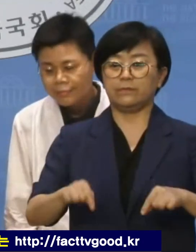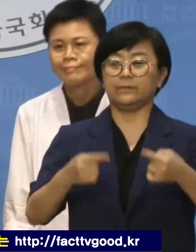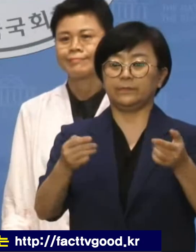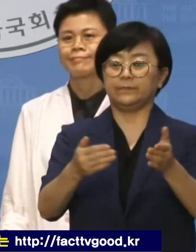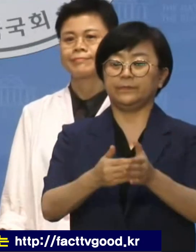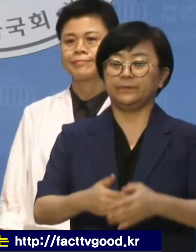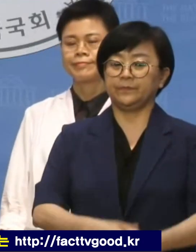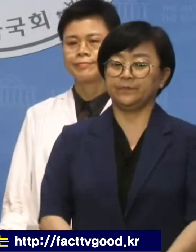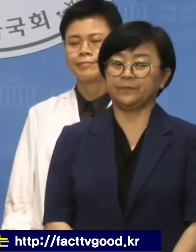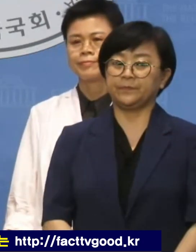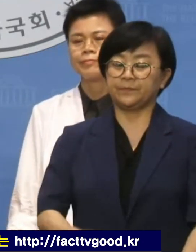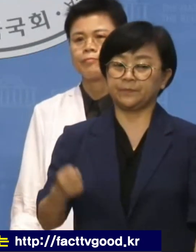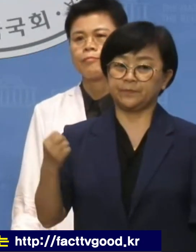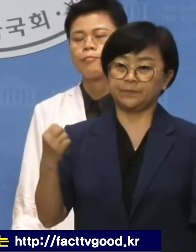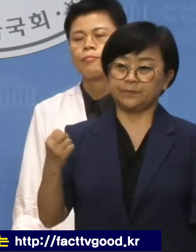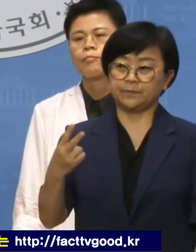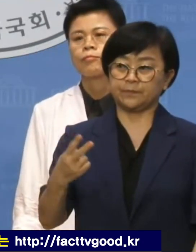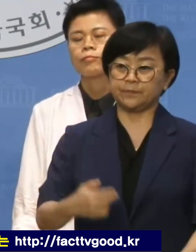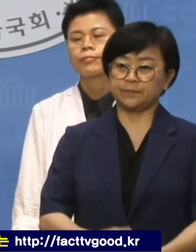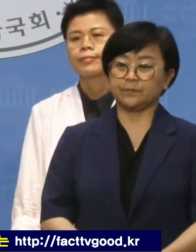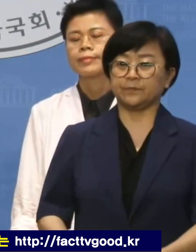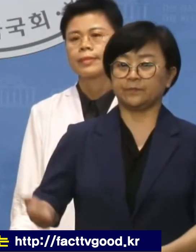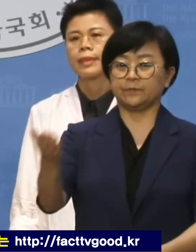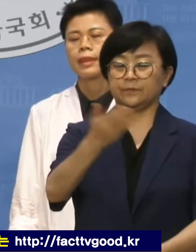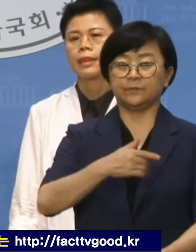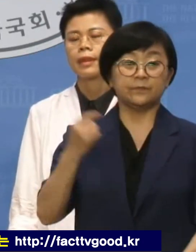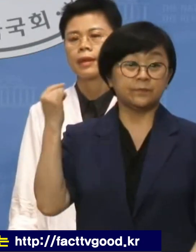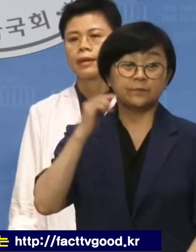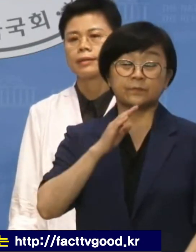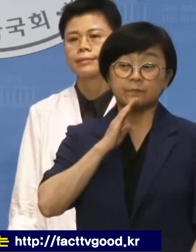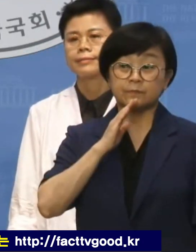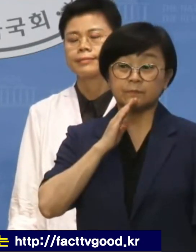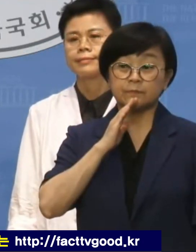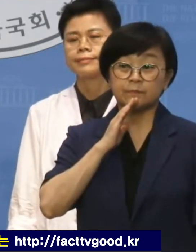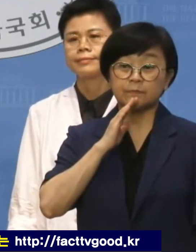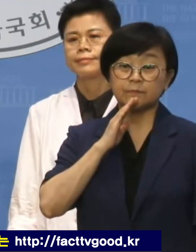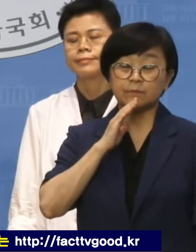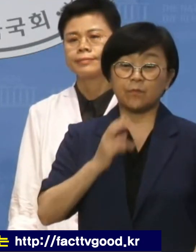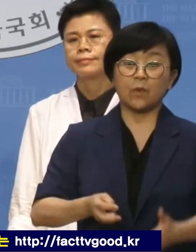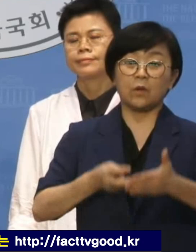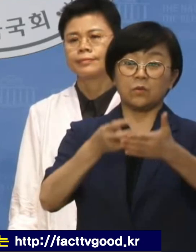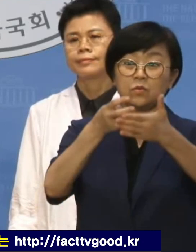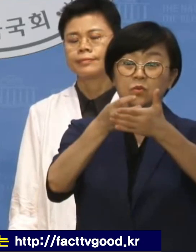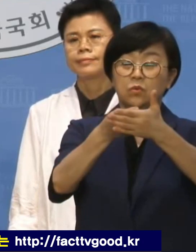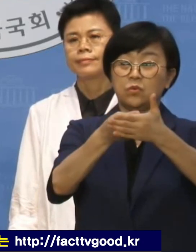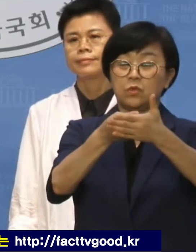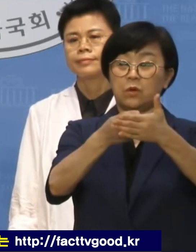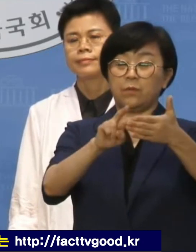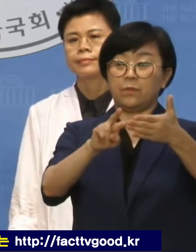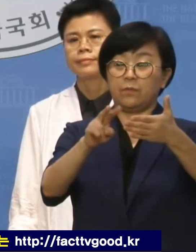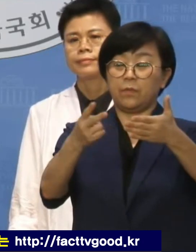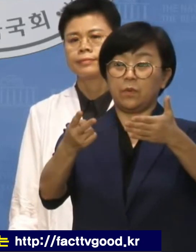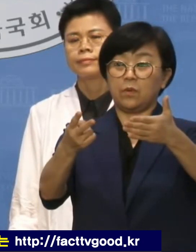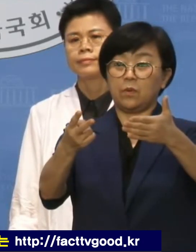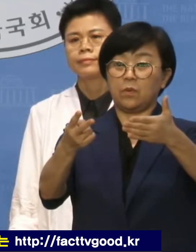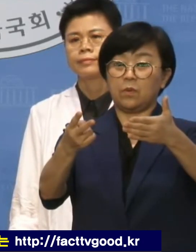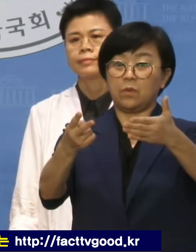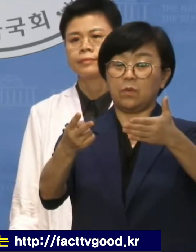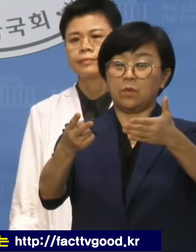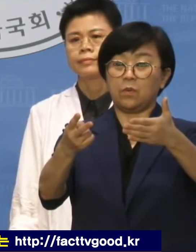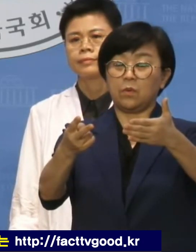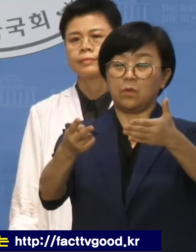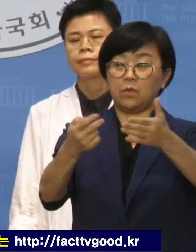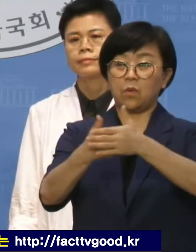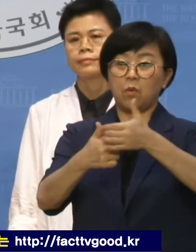예. 그리고 여러분들도 들으셨겠지만 종점부나 노선을 변경해 달라는